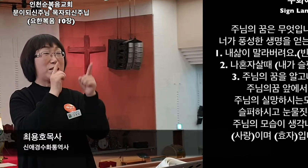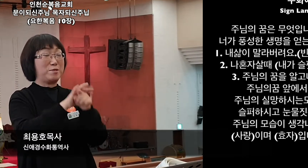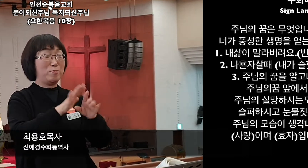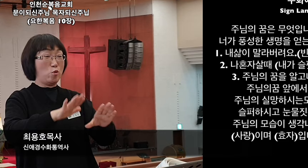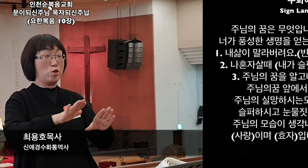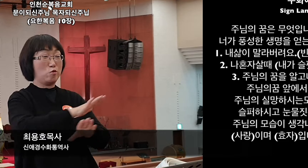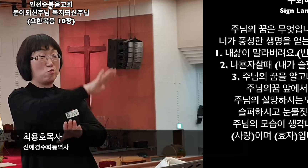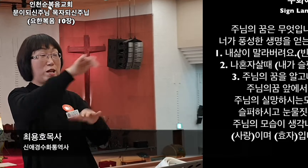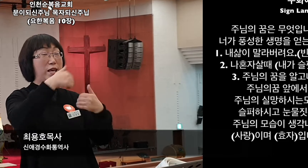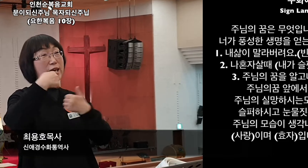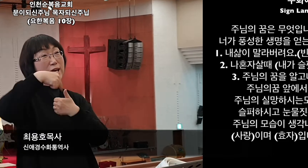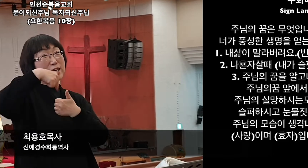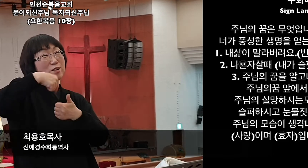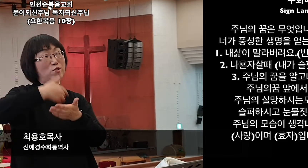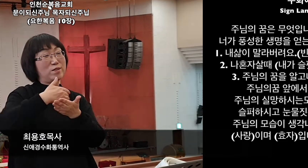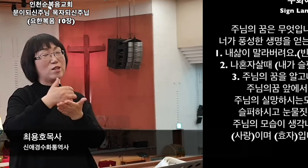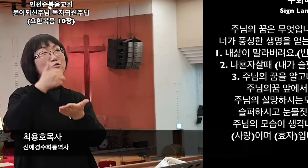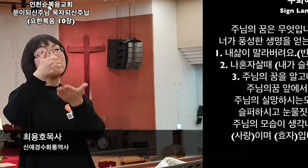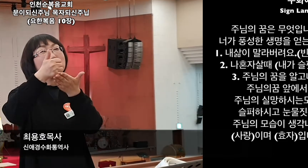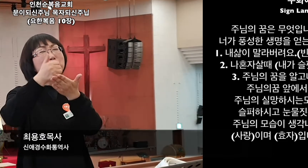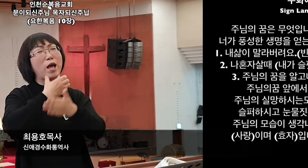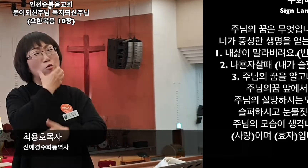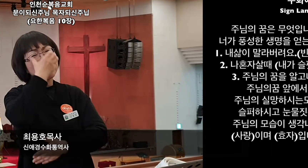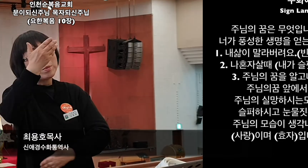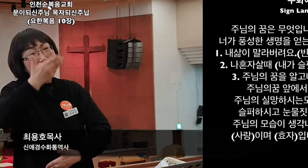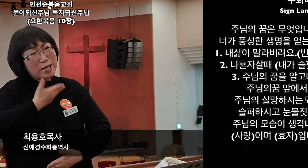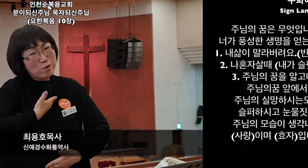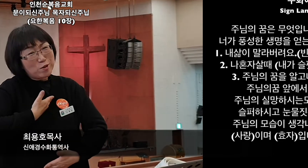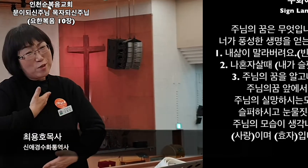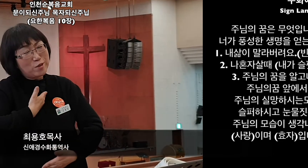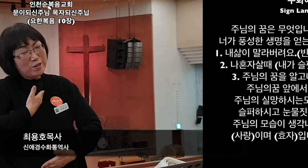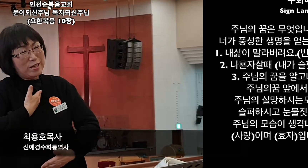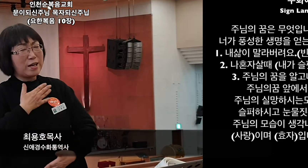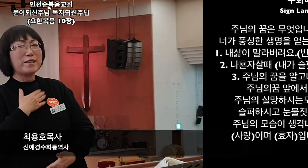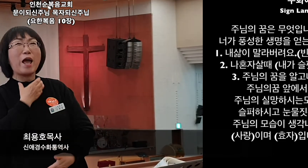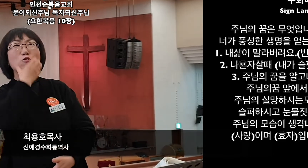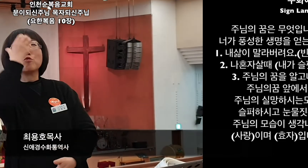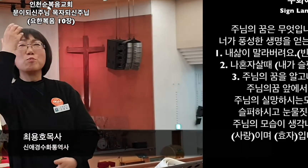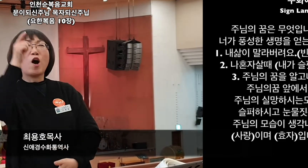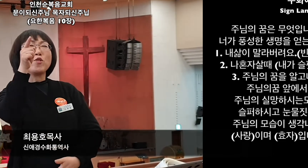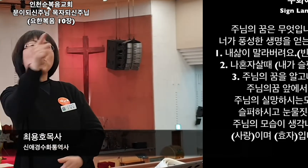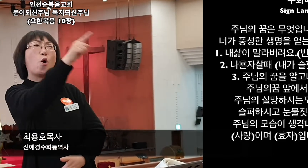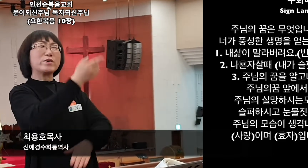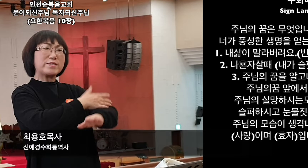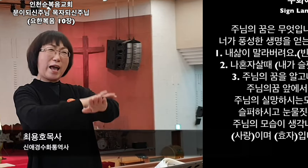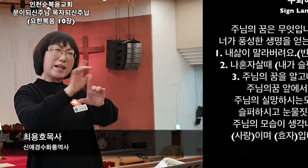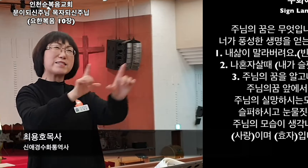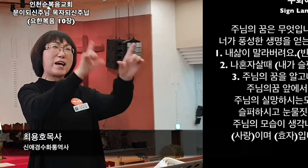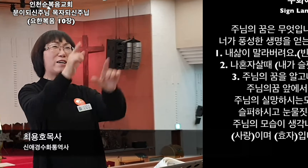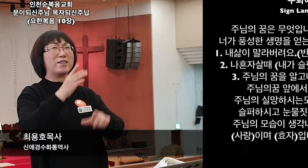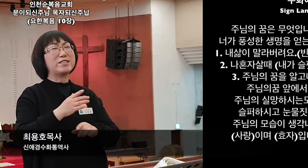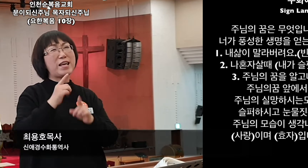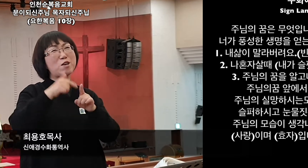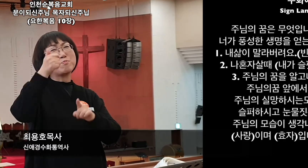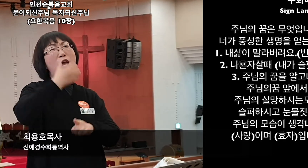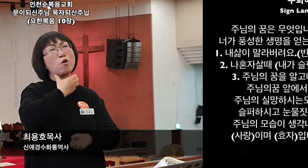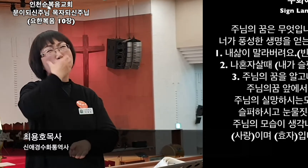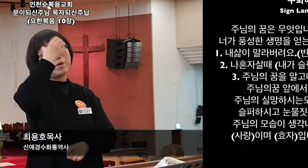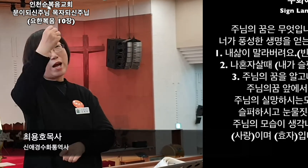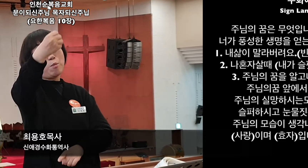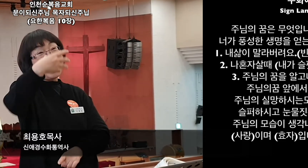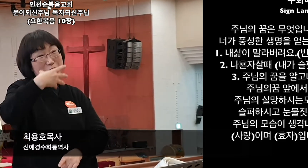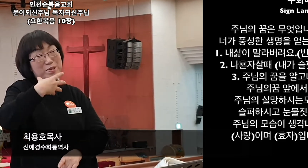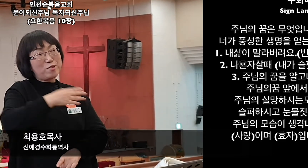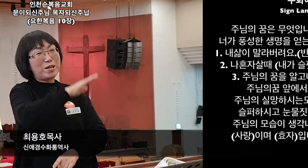오늘 주님이 우리에게 알려주셔요. 주님의 꿈을 알려주셔요. 내 꿈 다른 거 아니다. 너 잘 사는 게 내 꿈이야 라고 주가